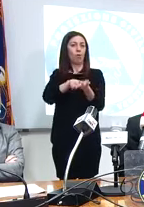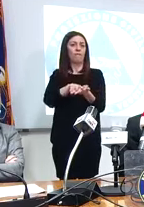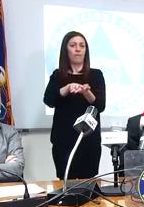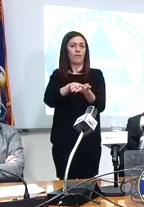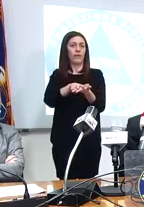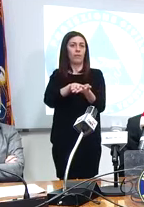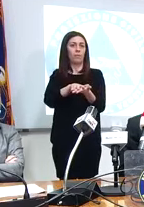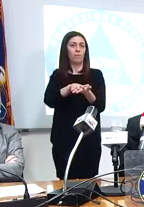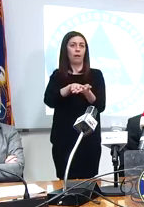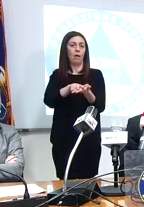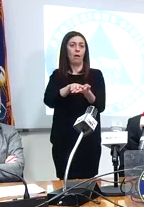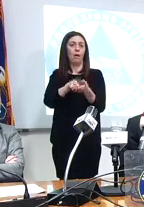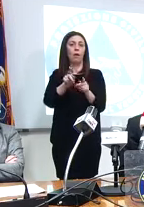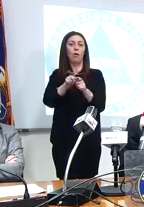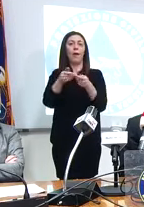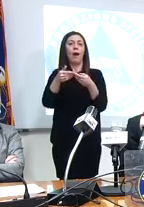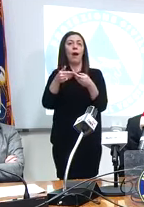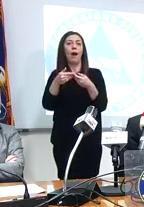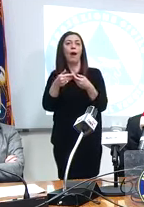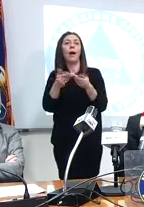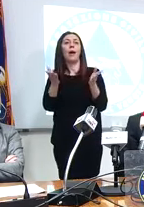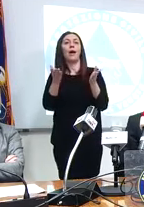la riapertura dell'attività chirurgica